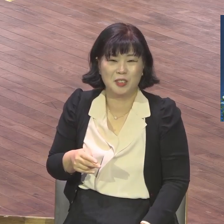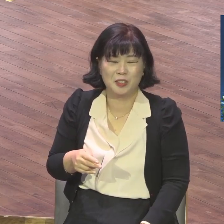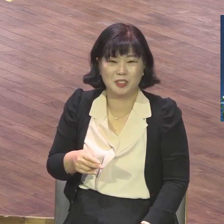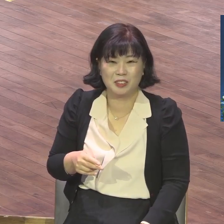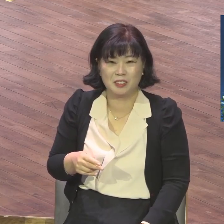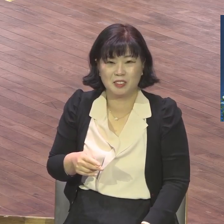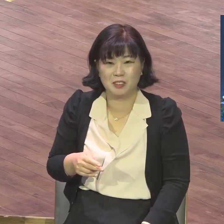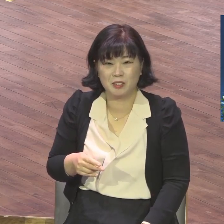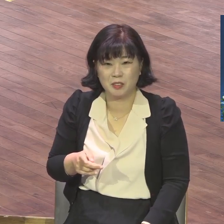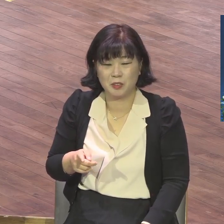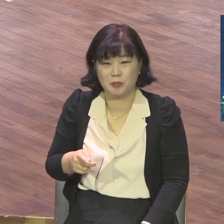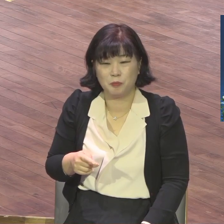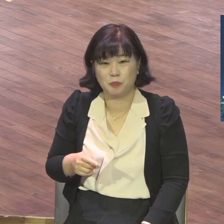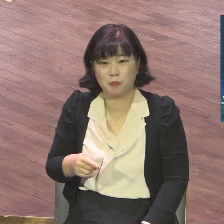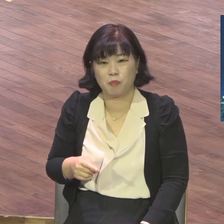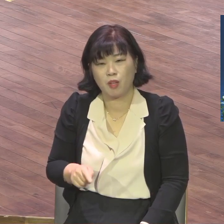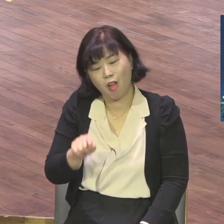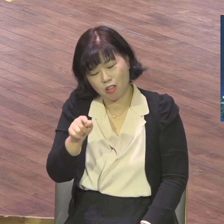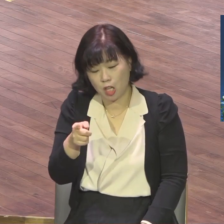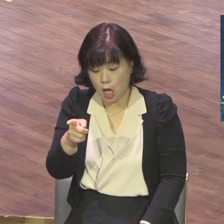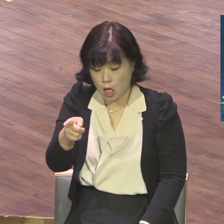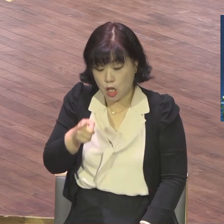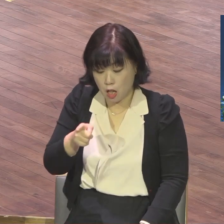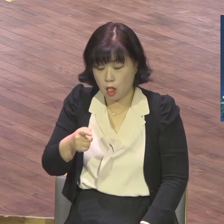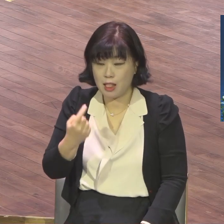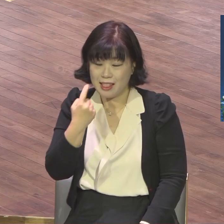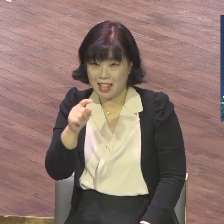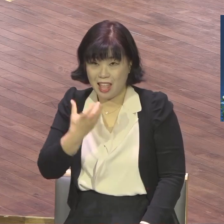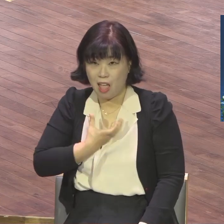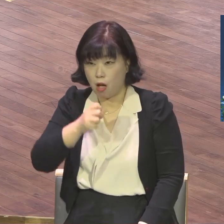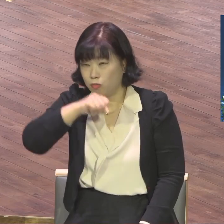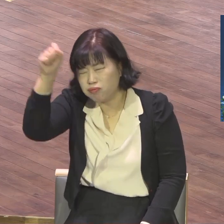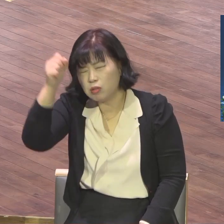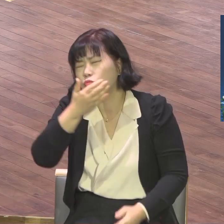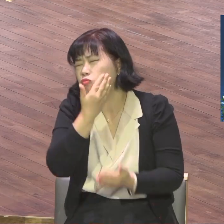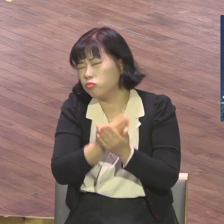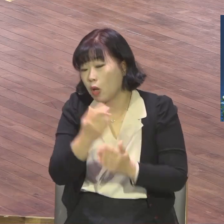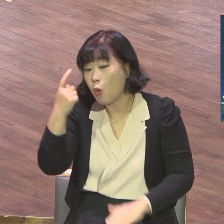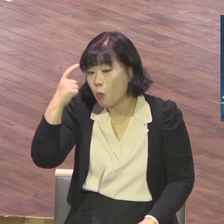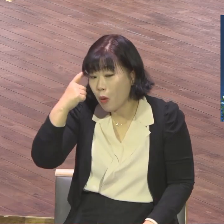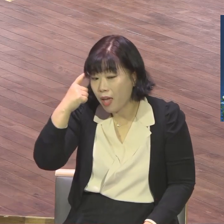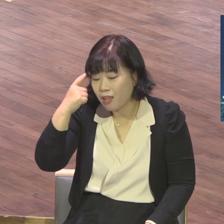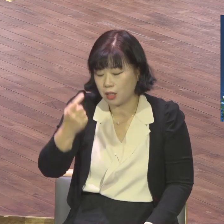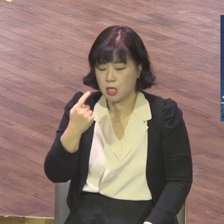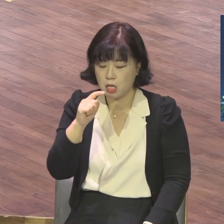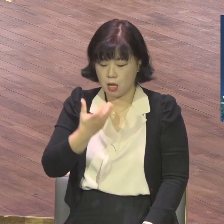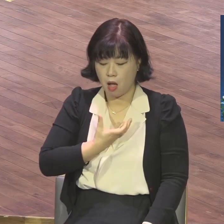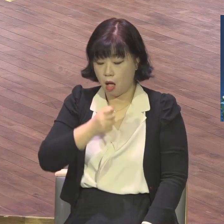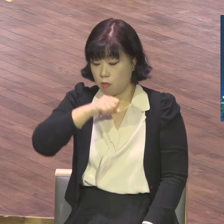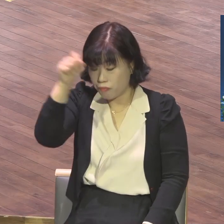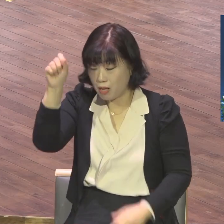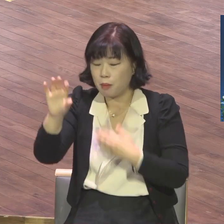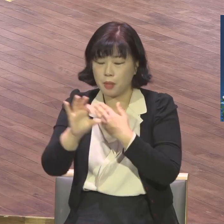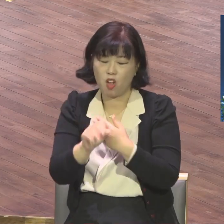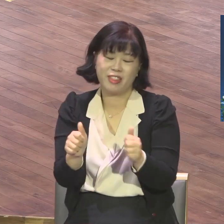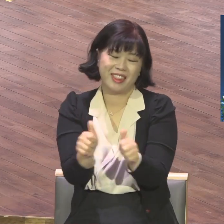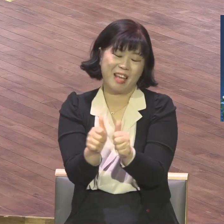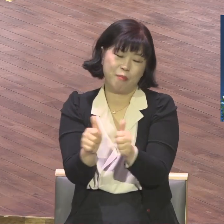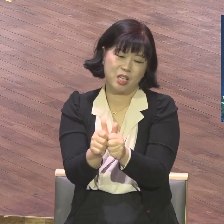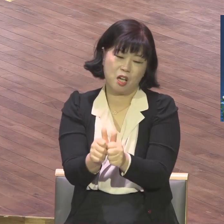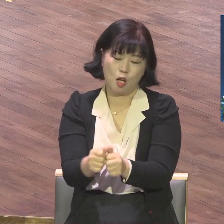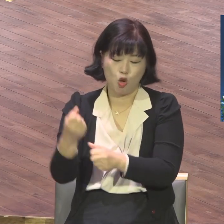이 금메달을 딱 따게 되면 아시아 군대를 안 갑니다. 이 군대 안 가면 큰 거거든.